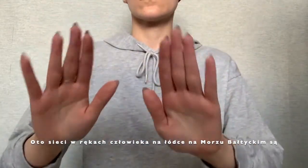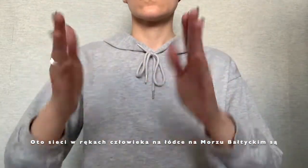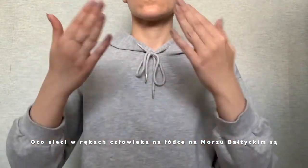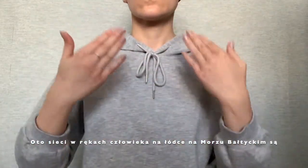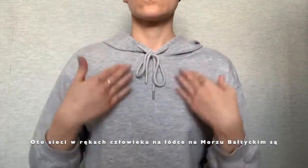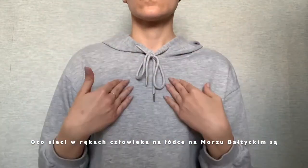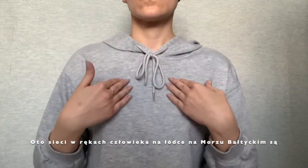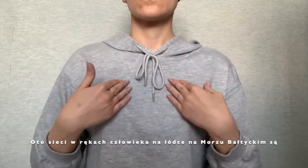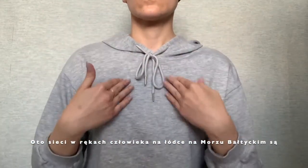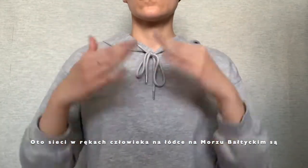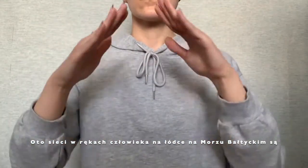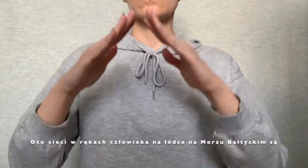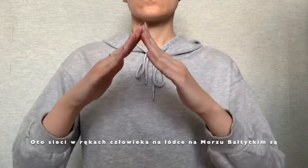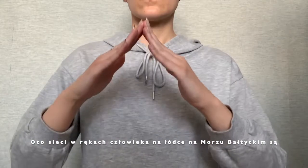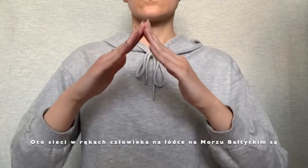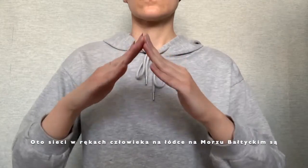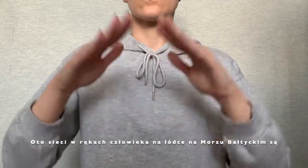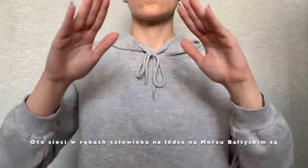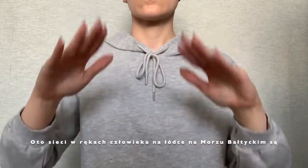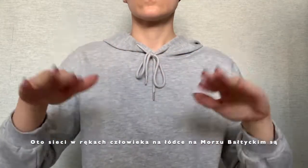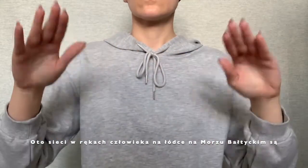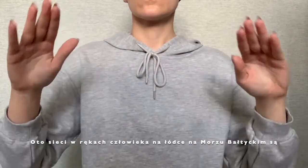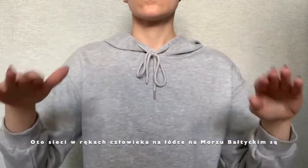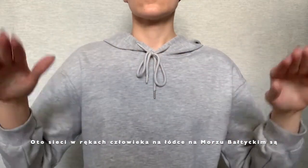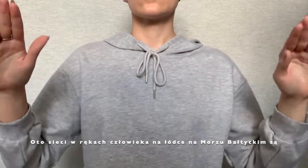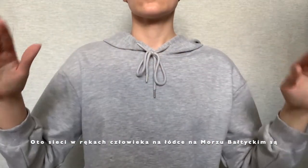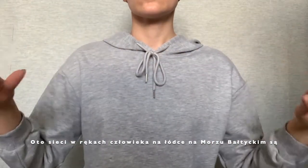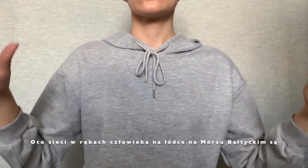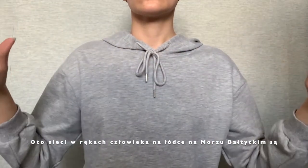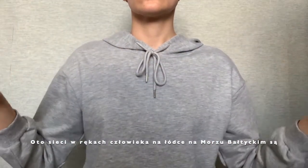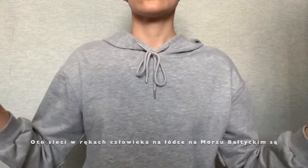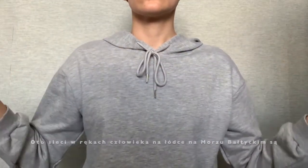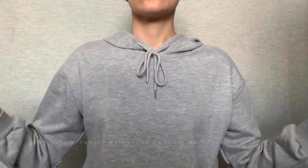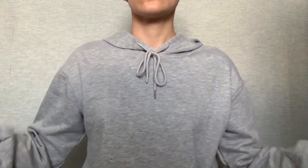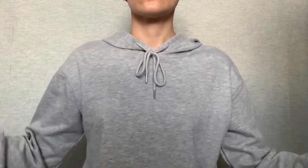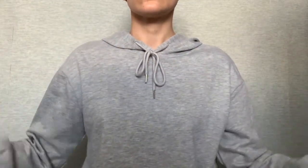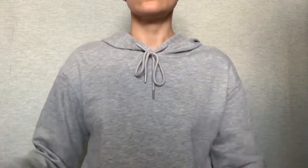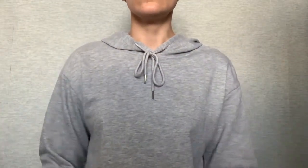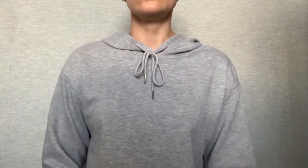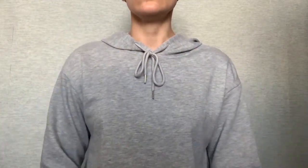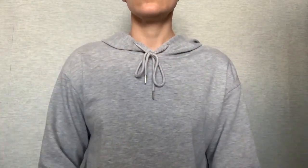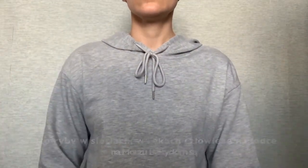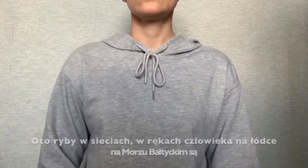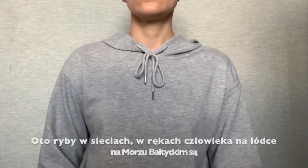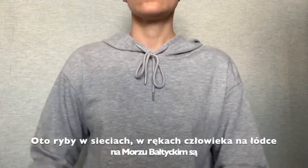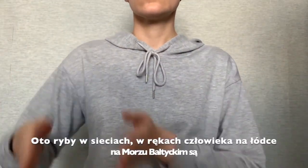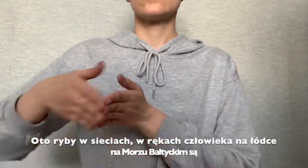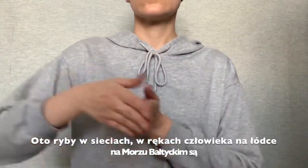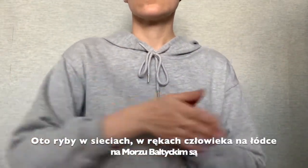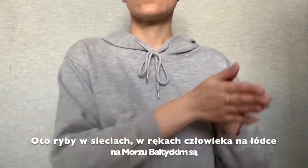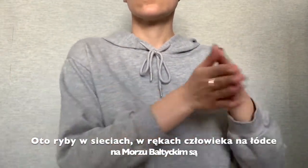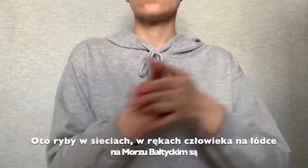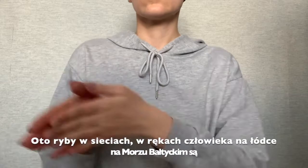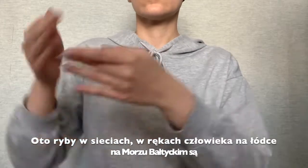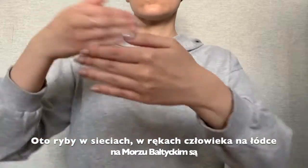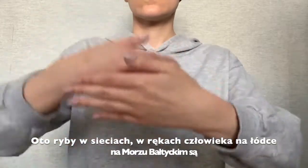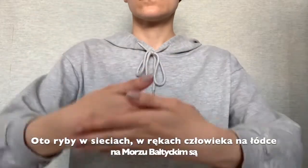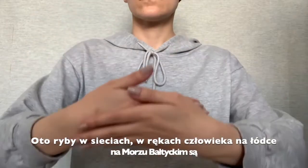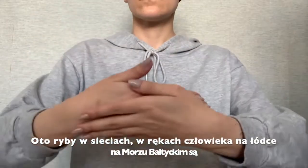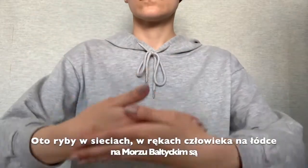rękach człowieka na łódce na Morzu Bałtyckim są. Oto ryby w